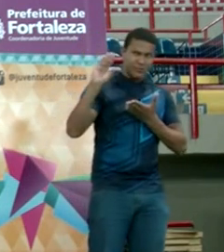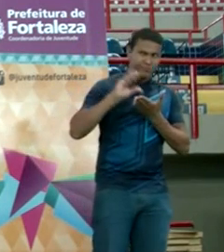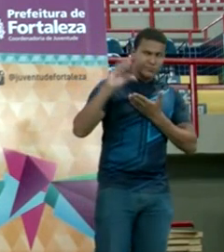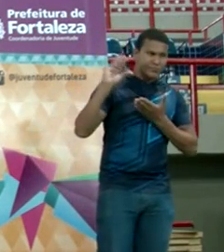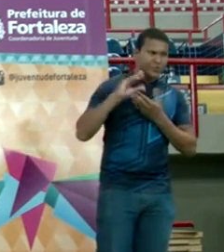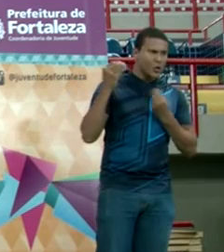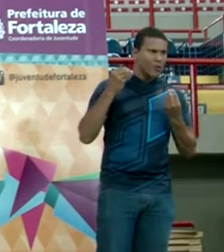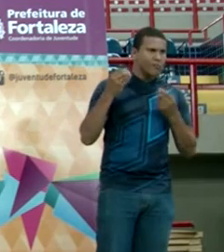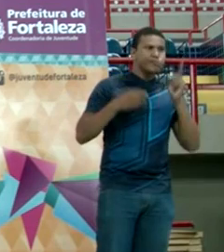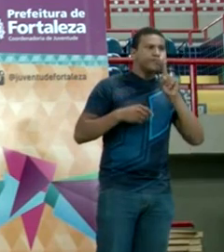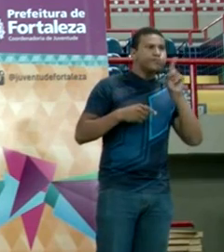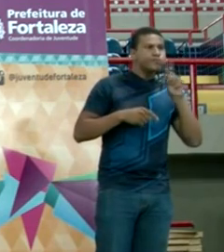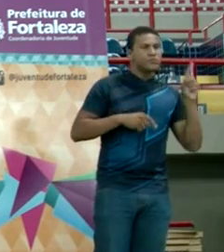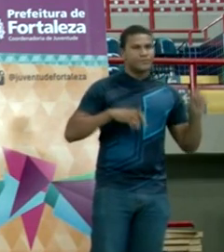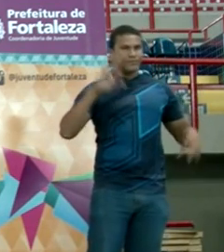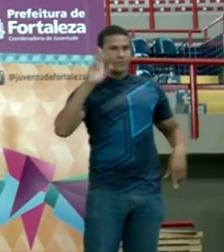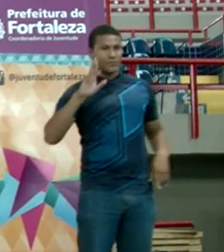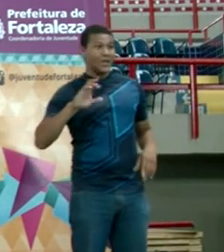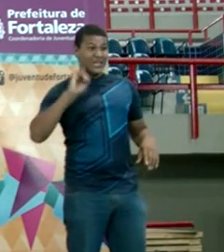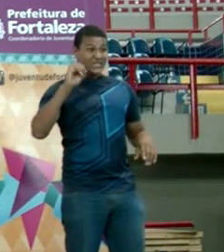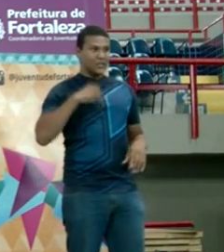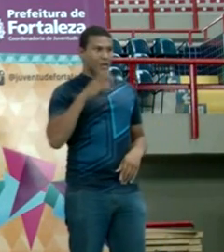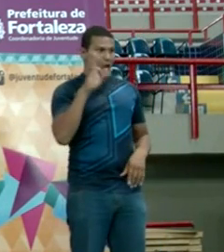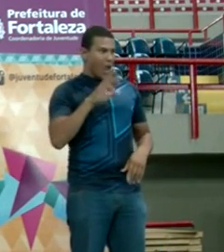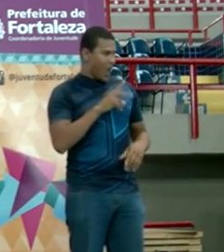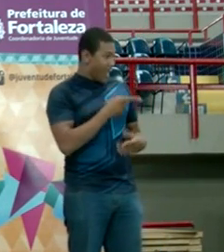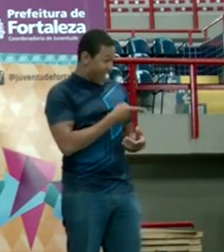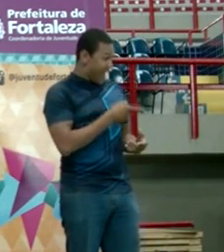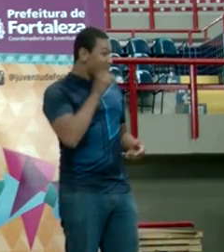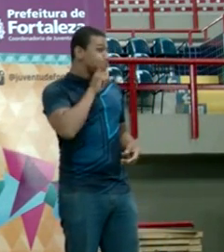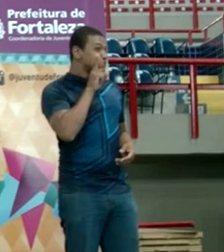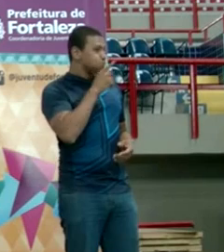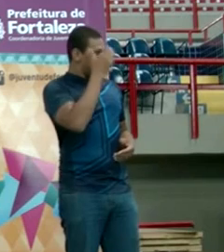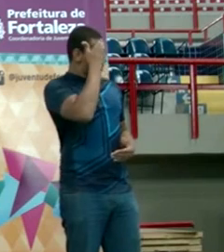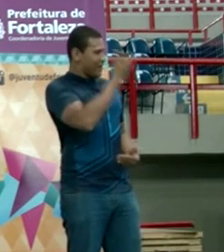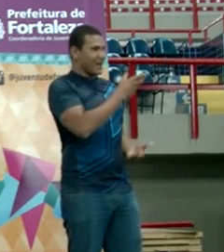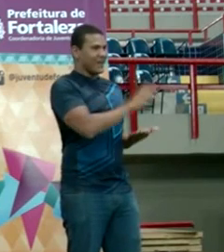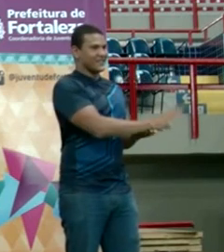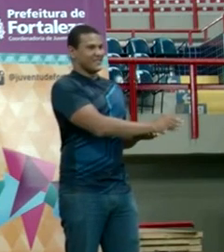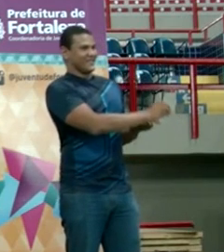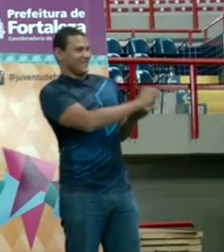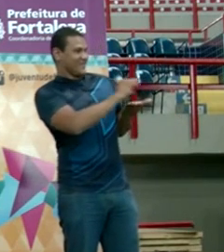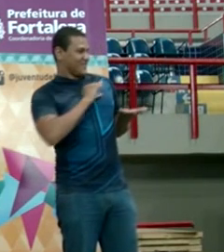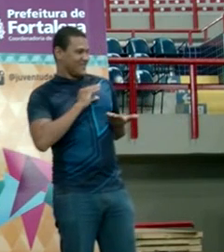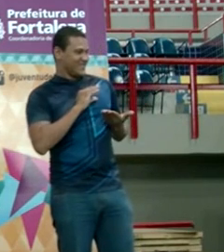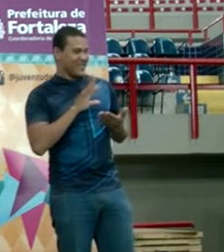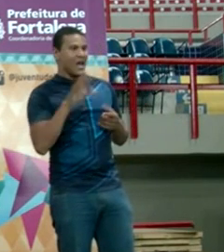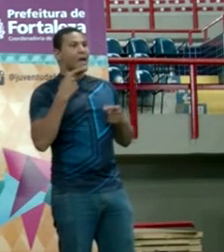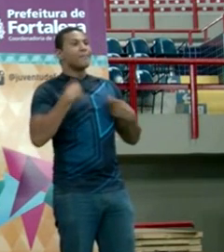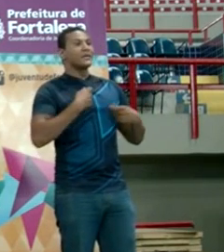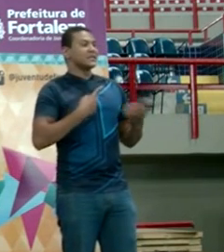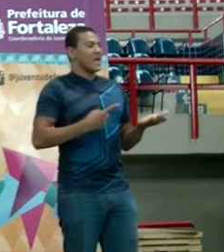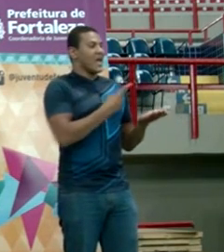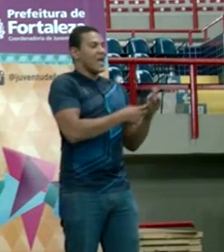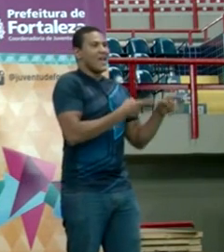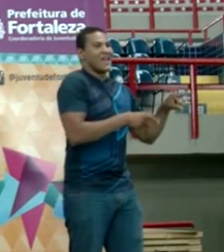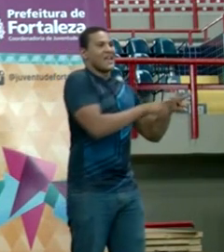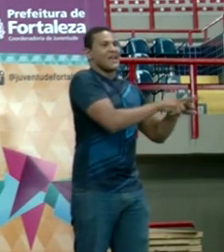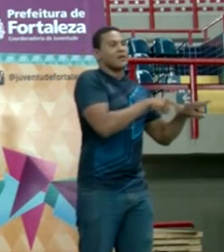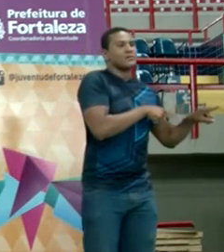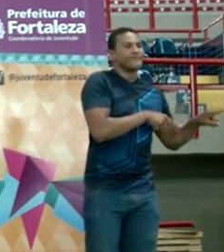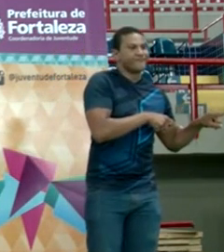Unidos tem que dever um favor a ele. Que favor? Receber o dinheiro, você tem que se comprometer de ser